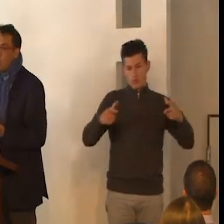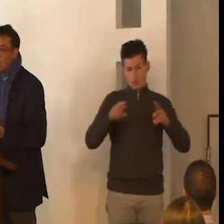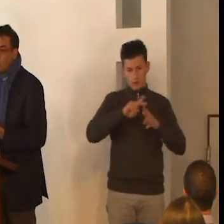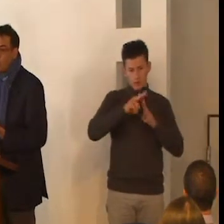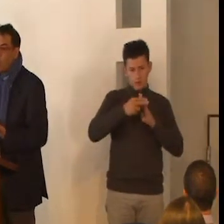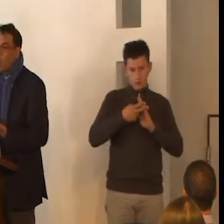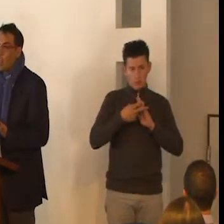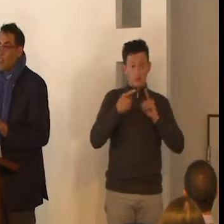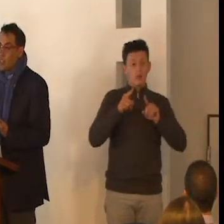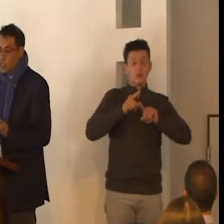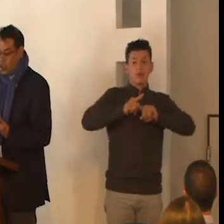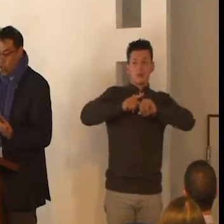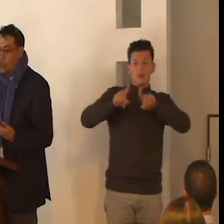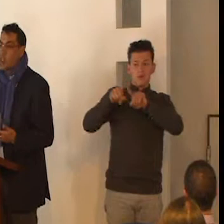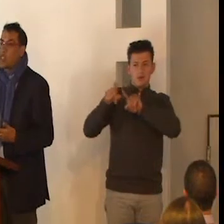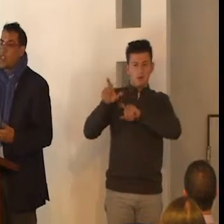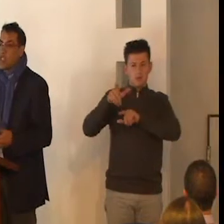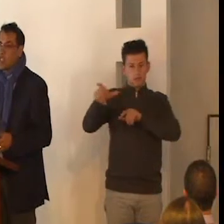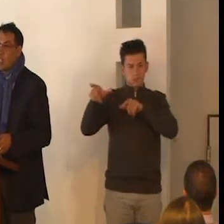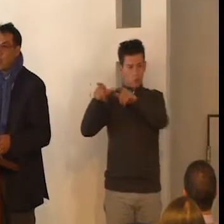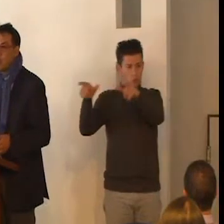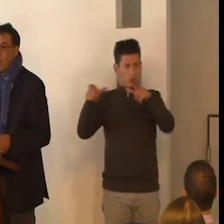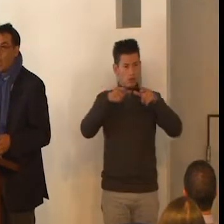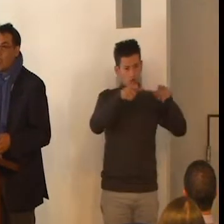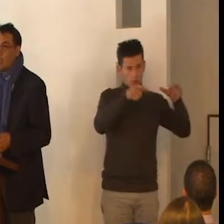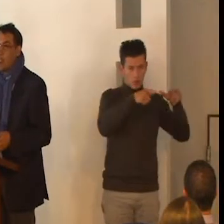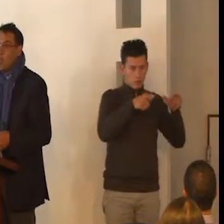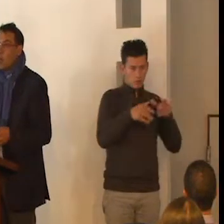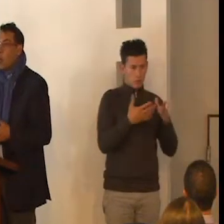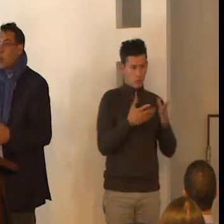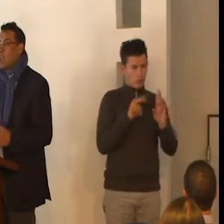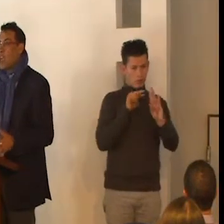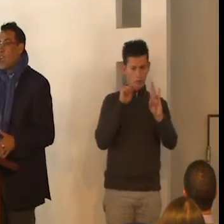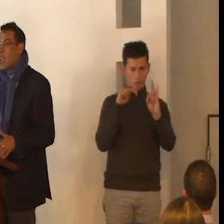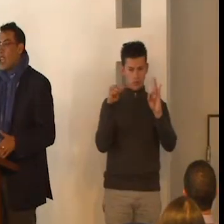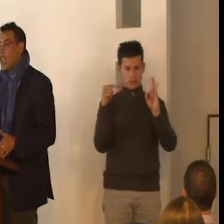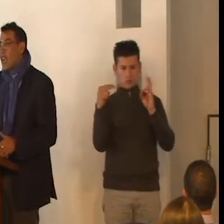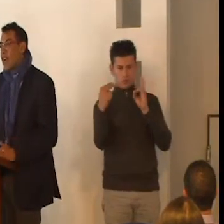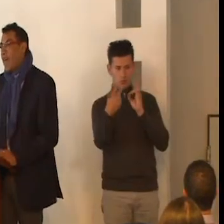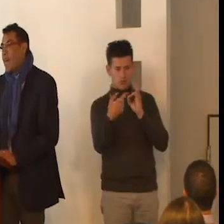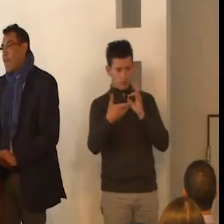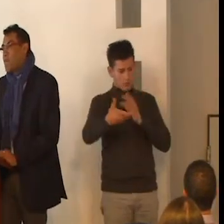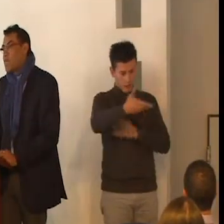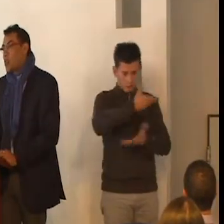en distintos lugares con distintas miradas, porque